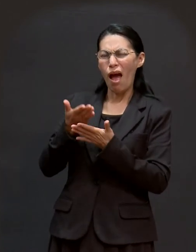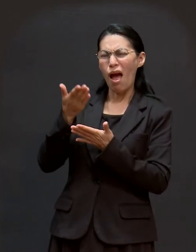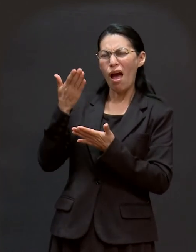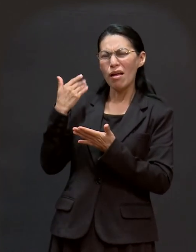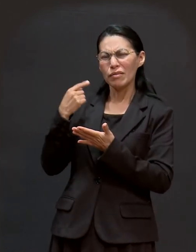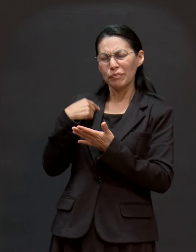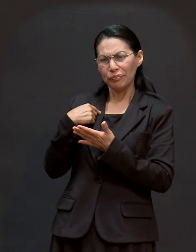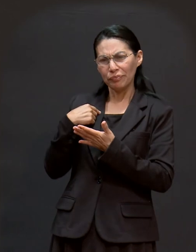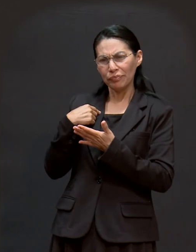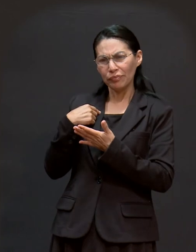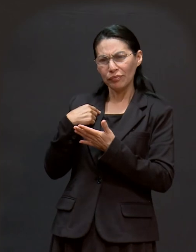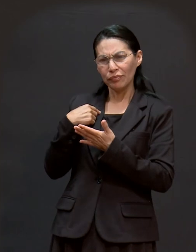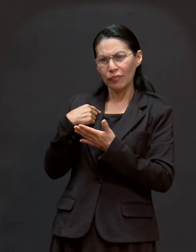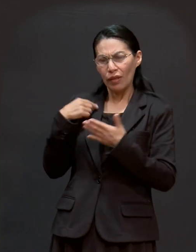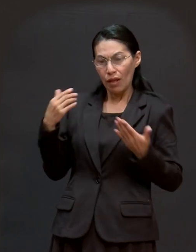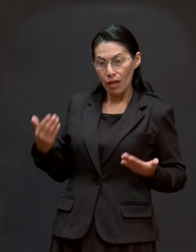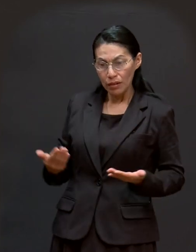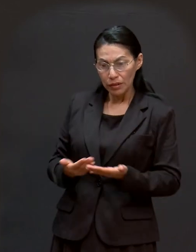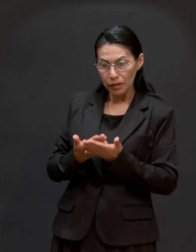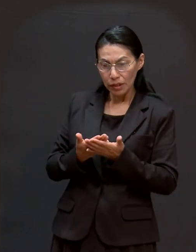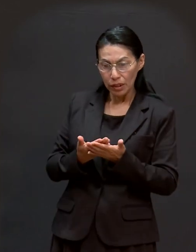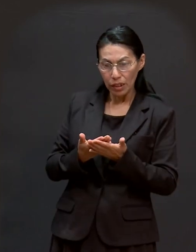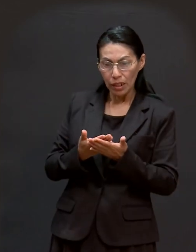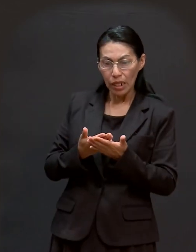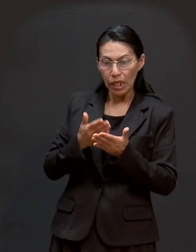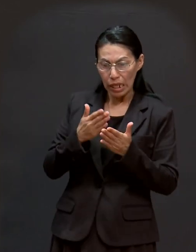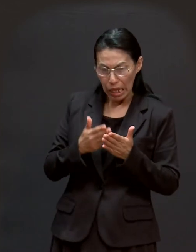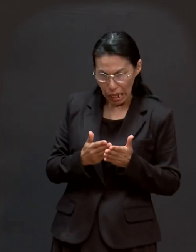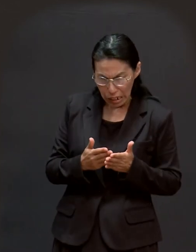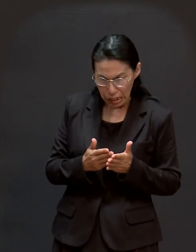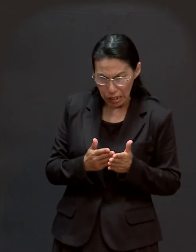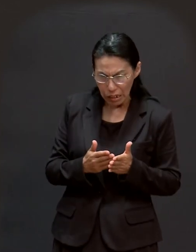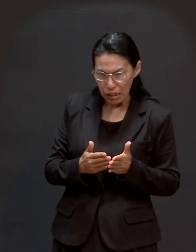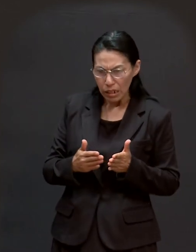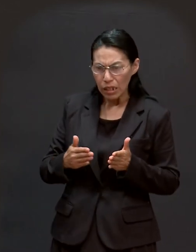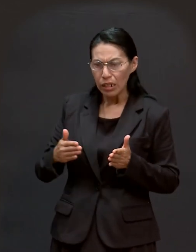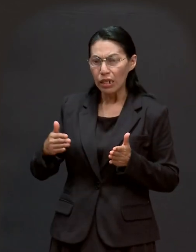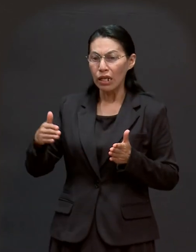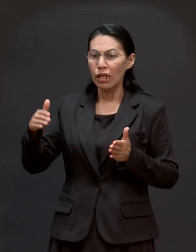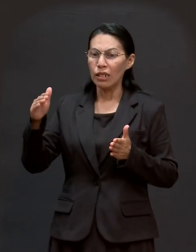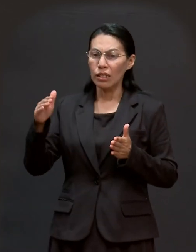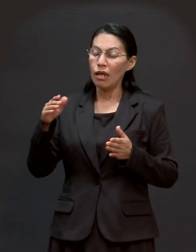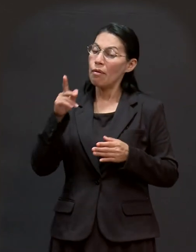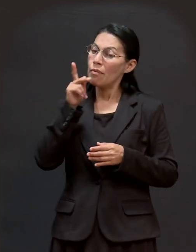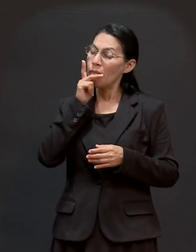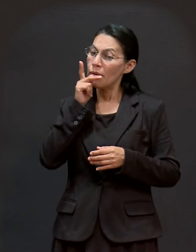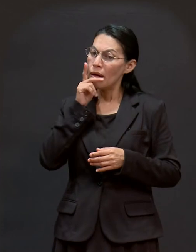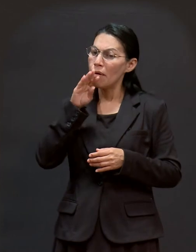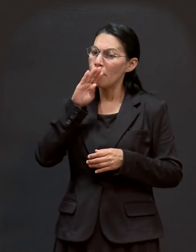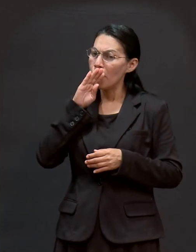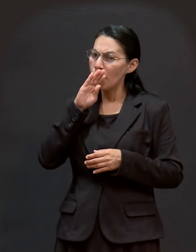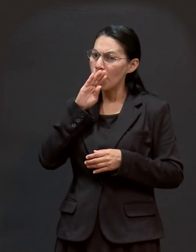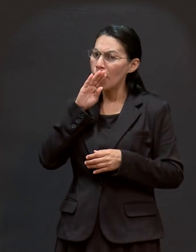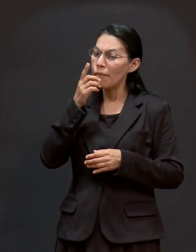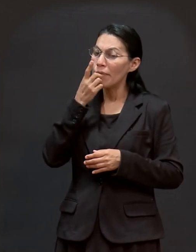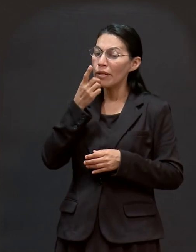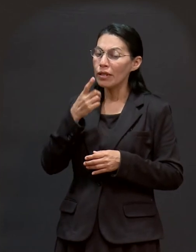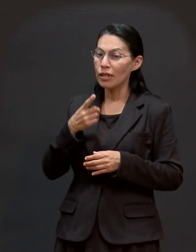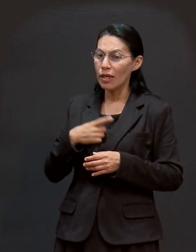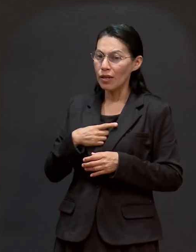desde que nací y yo entendí me enseñaron me dijo mi madre me dijo mi padre